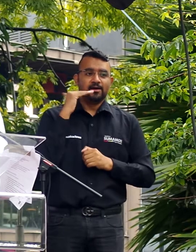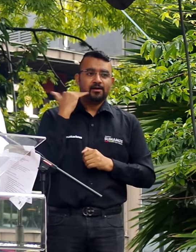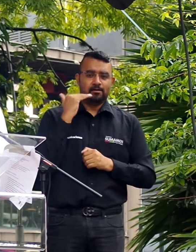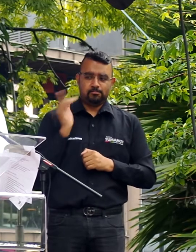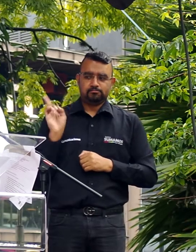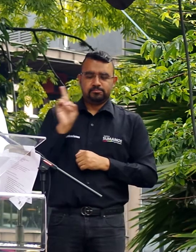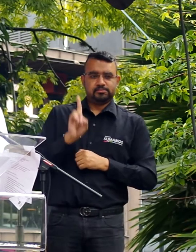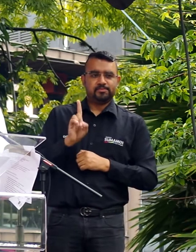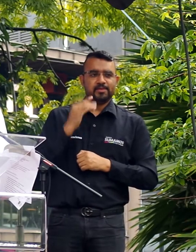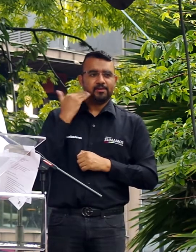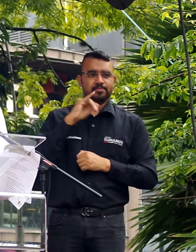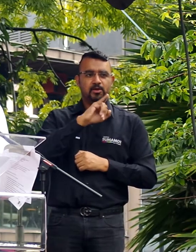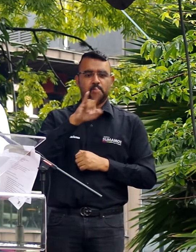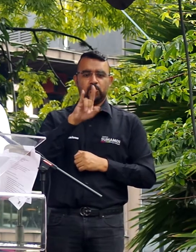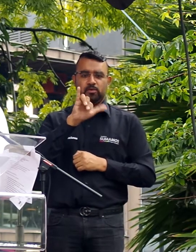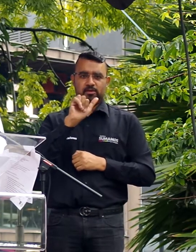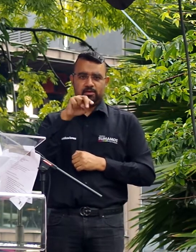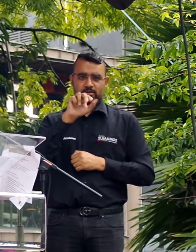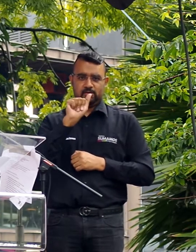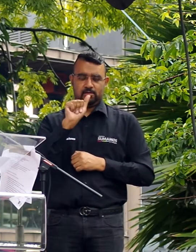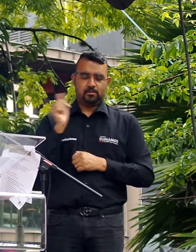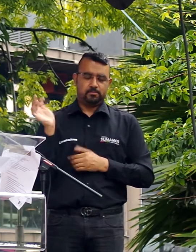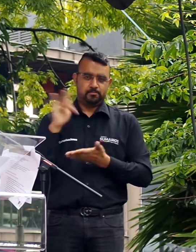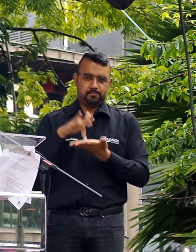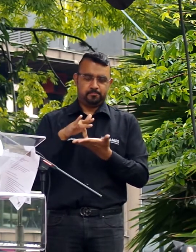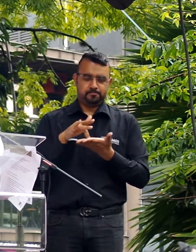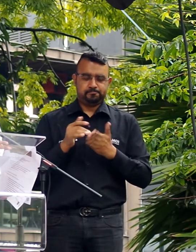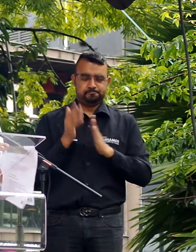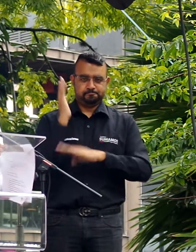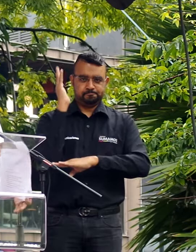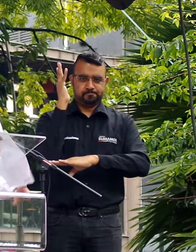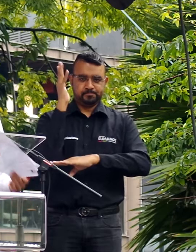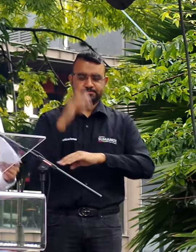del Consejo, Juliana Álvarez Salazar.